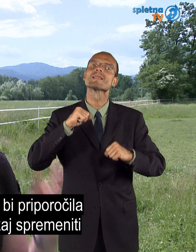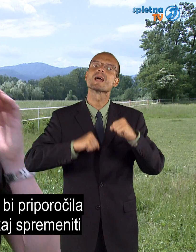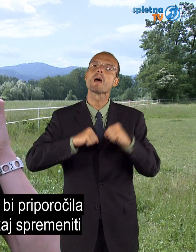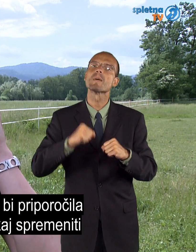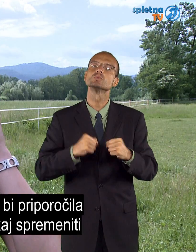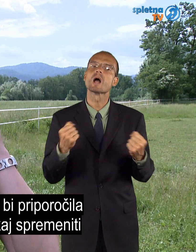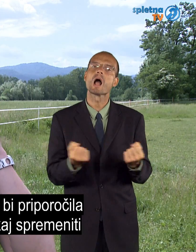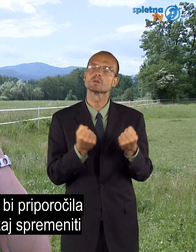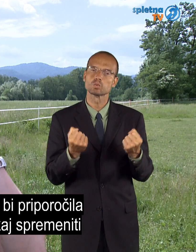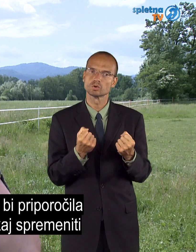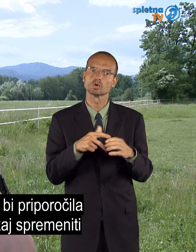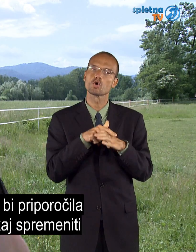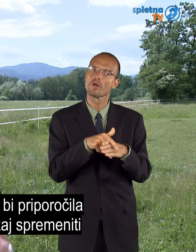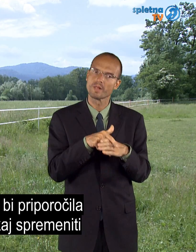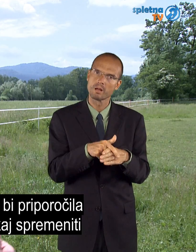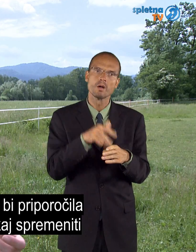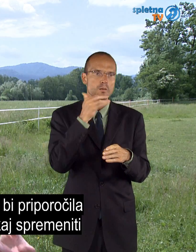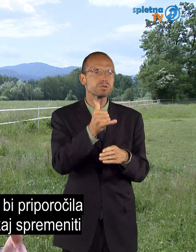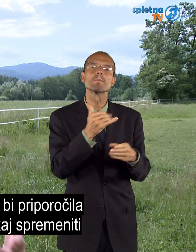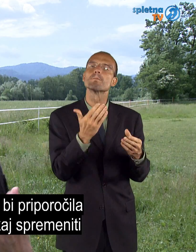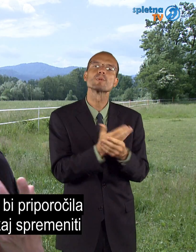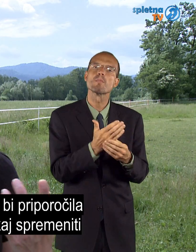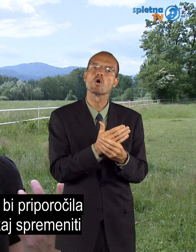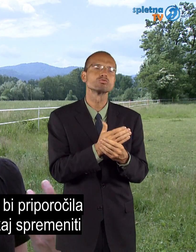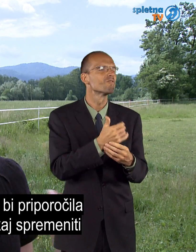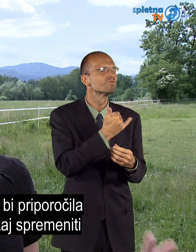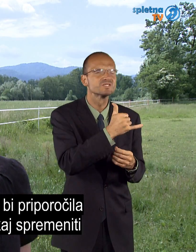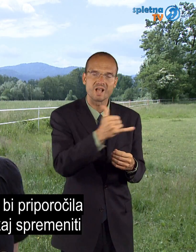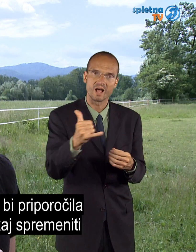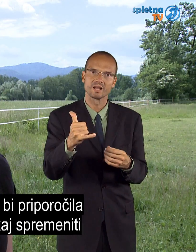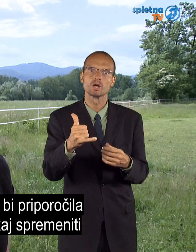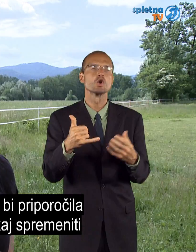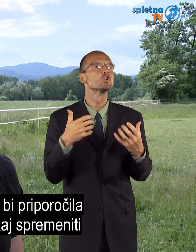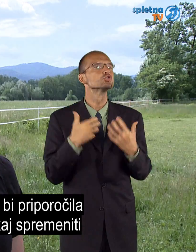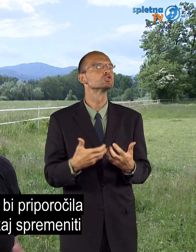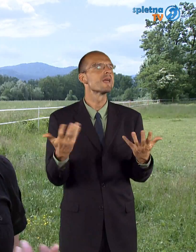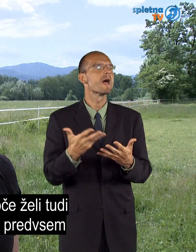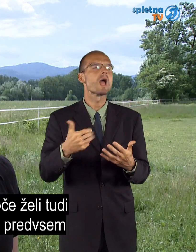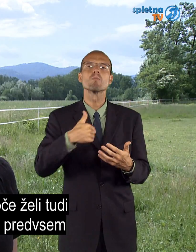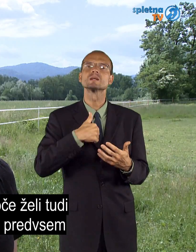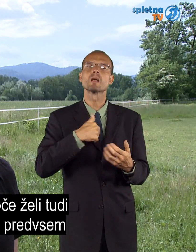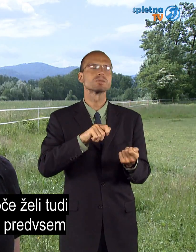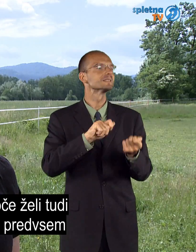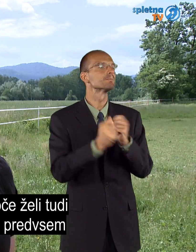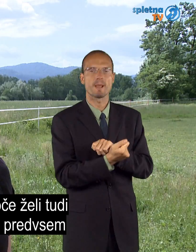Terapevtske aktivnosti s konji bi priporočila v bistvu vsakmu, ki si želi nekaj spremeniti pri